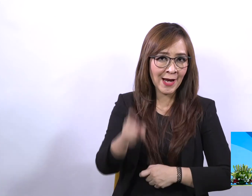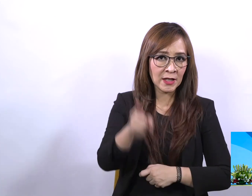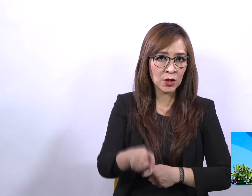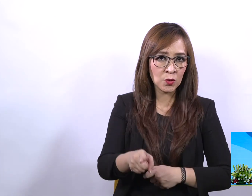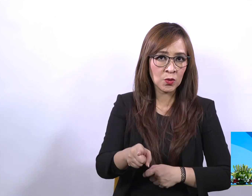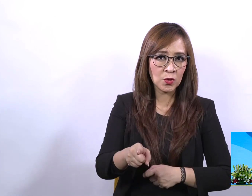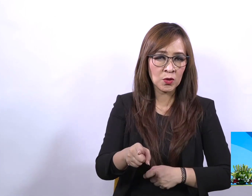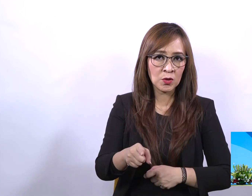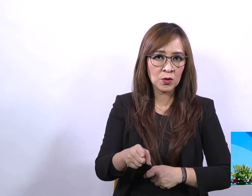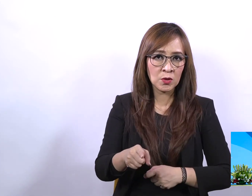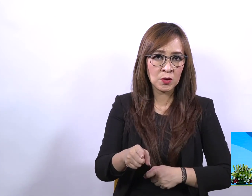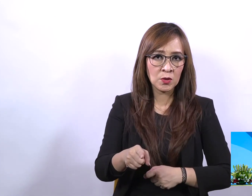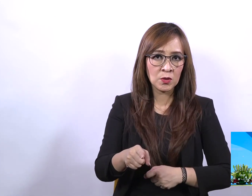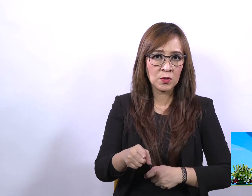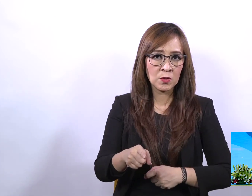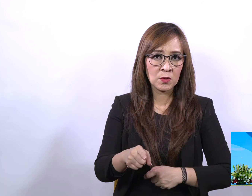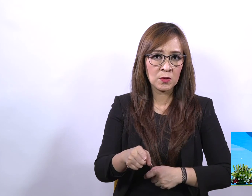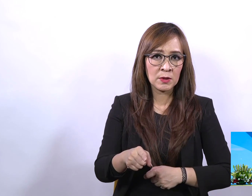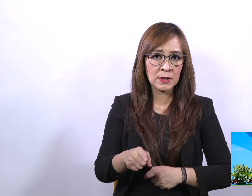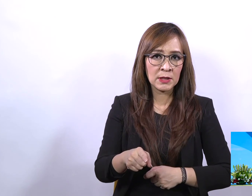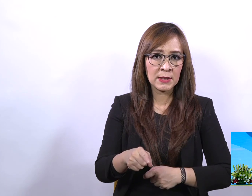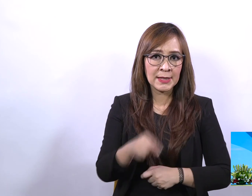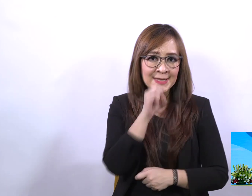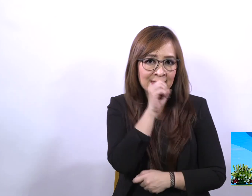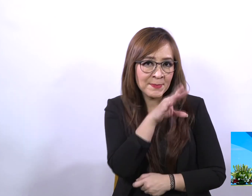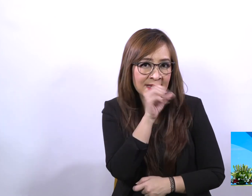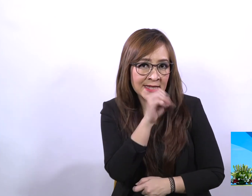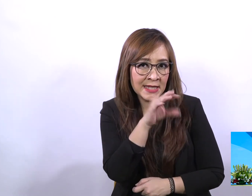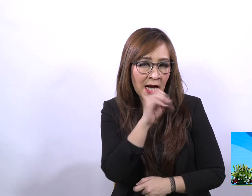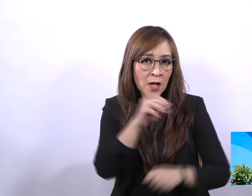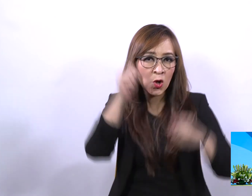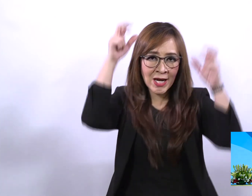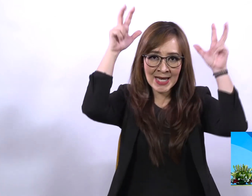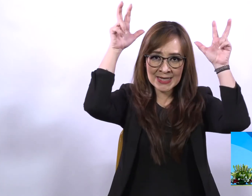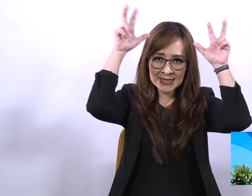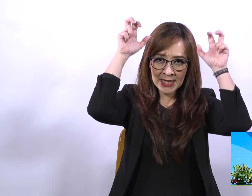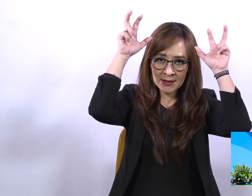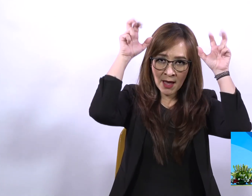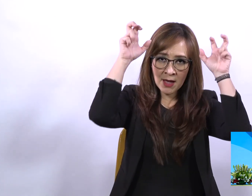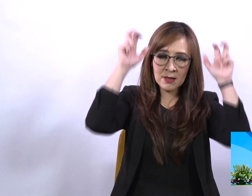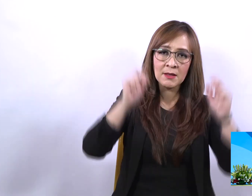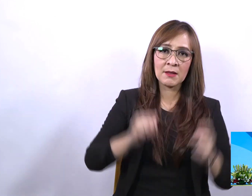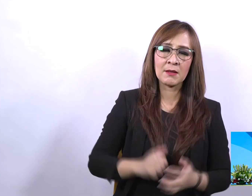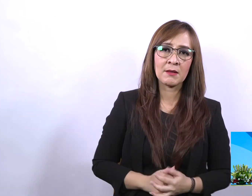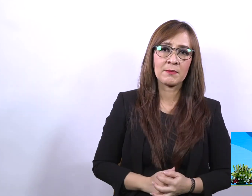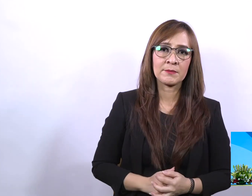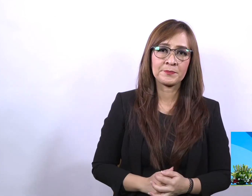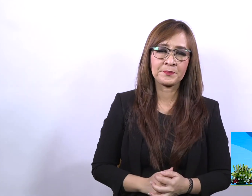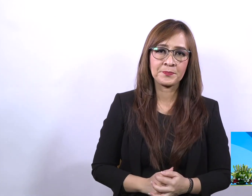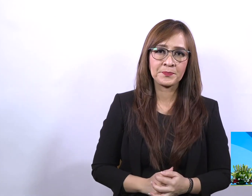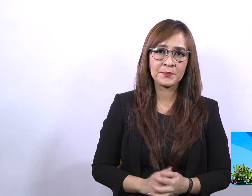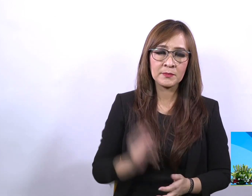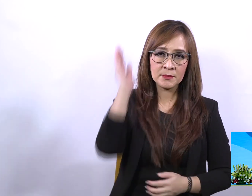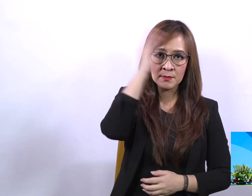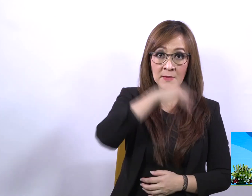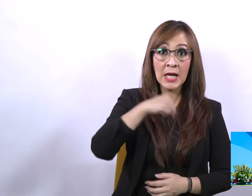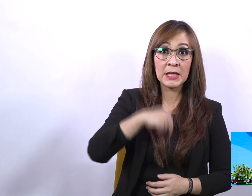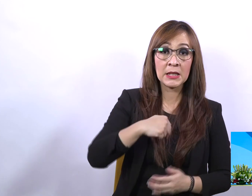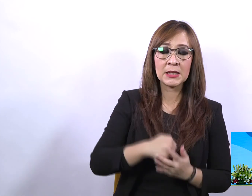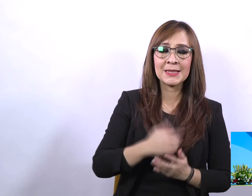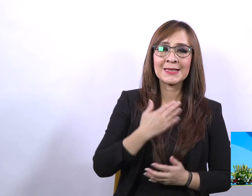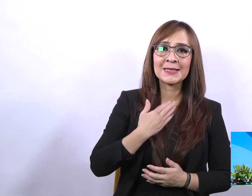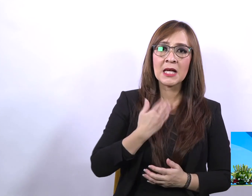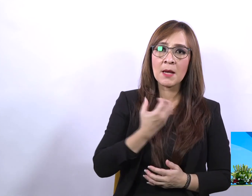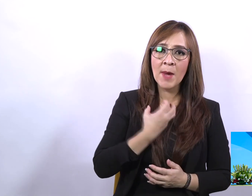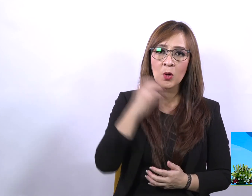untuk terus menekan menekan menekan Sampai akhirnya dia betul-betul udah nggak tahu sih Buat apa dan hari ini sebagai hamba Allah saya